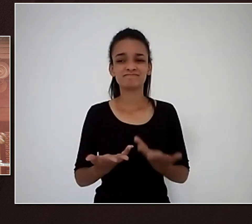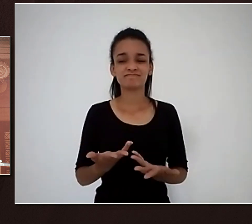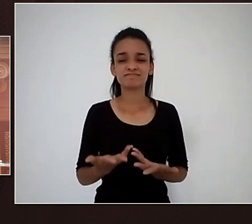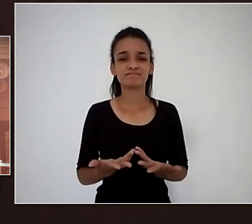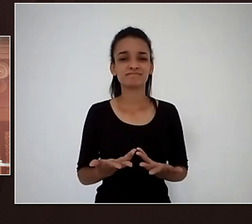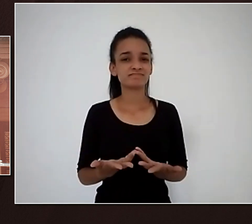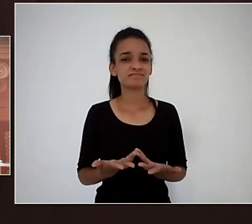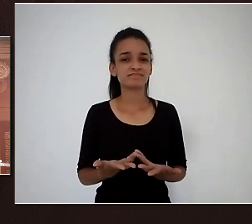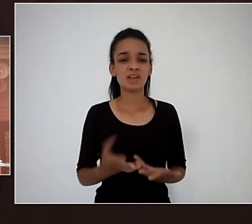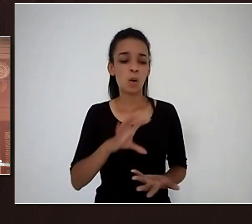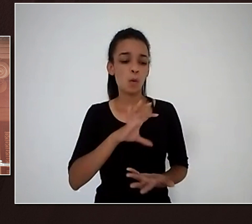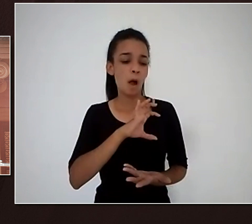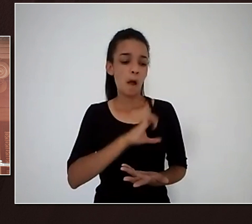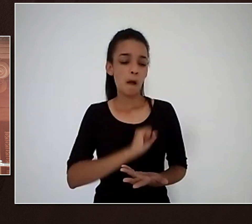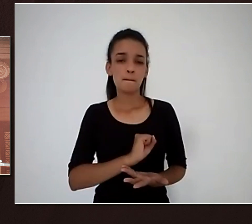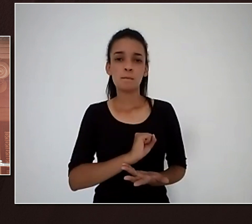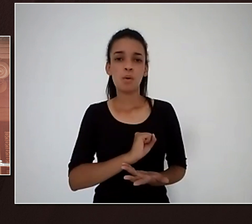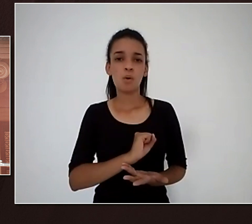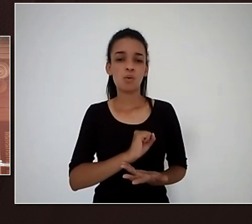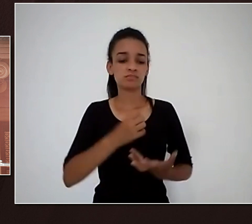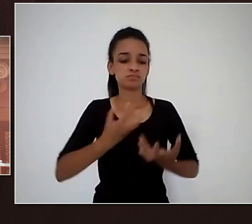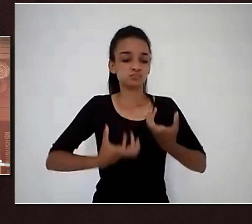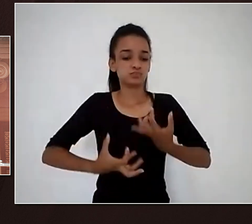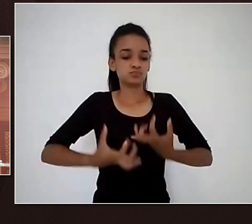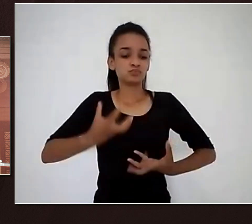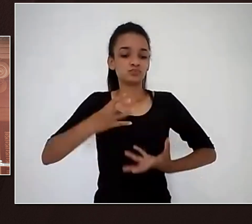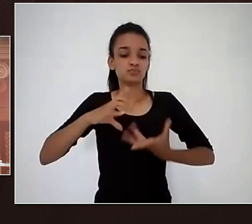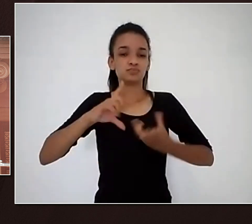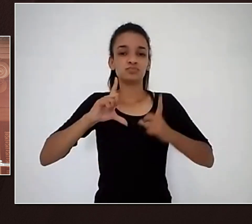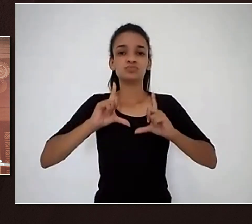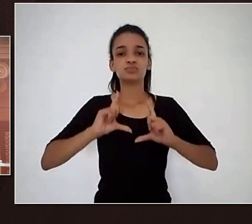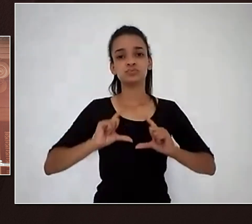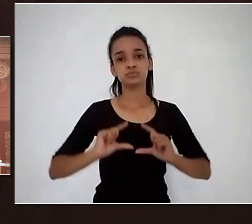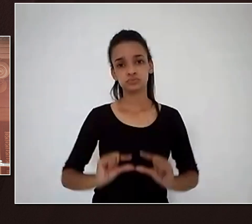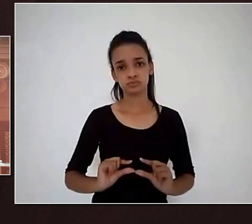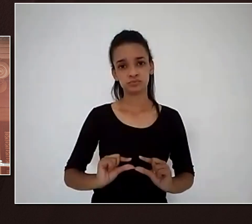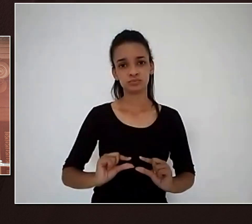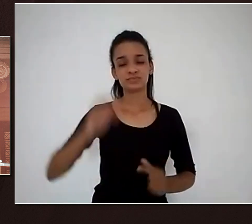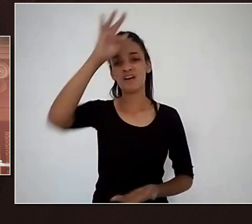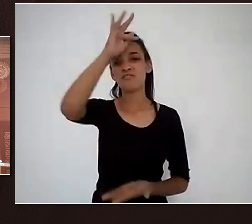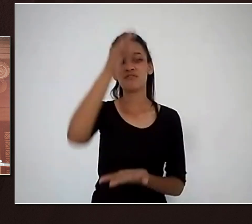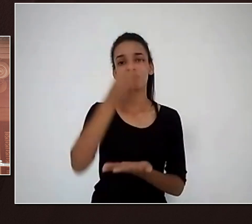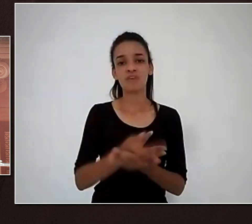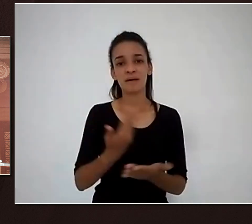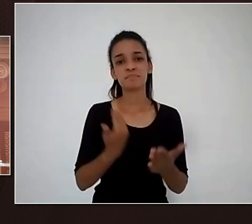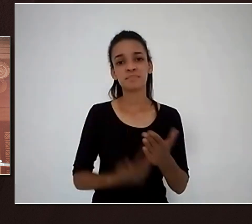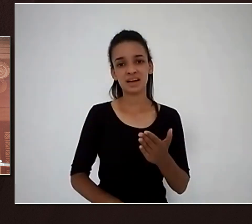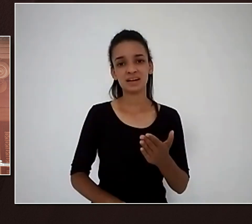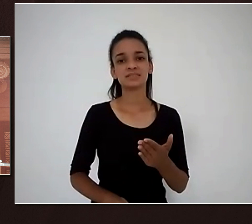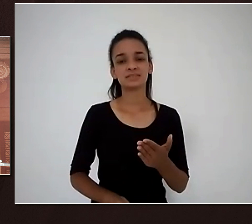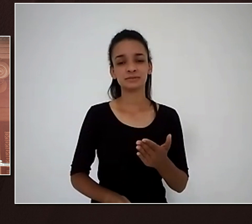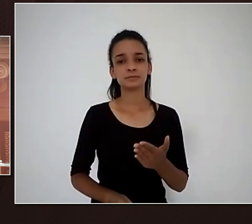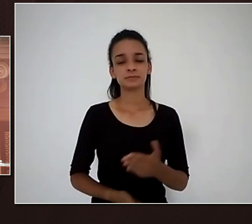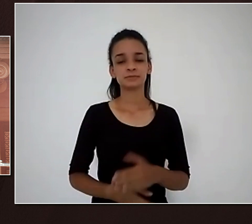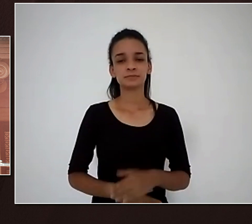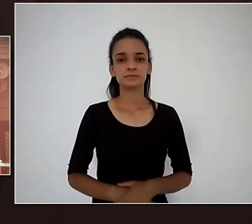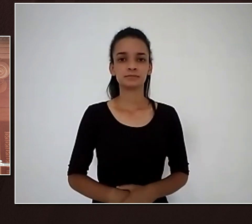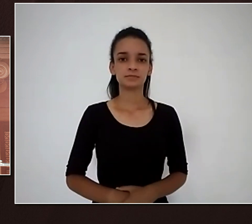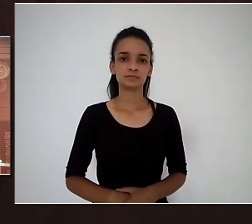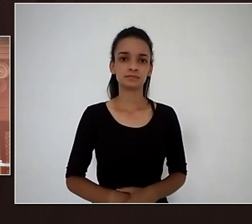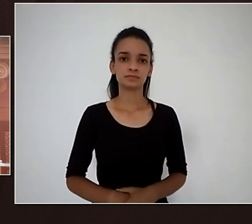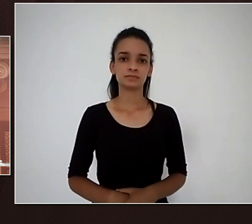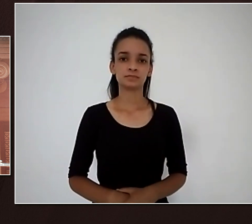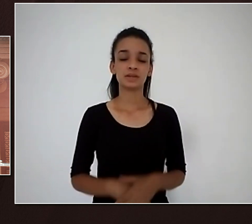primeiro amor, você perde a fé, você perde a vivacidade, você perde a autoridade, você não tem